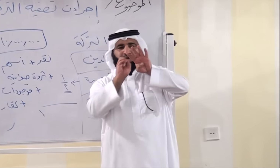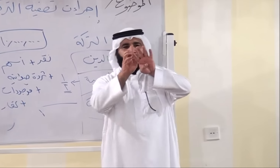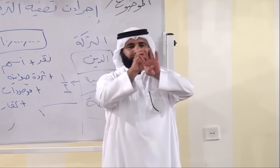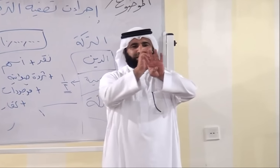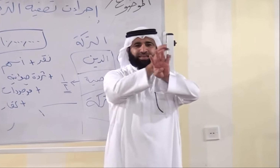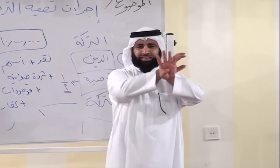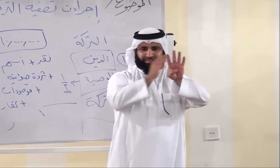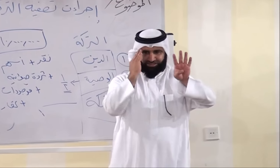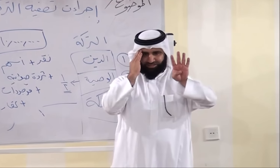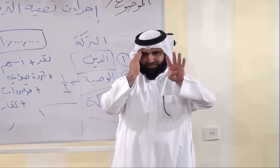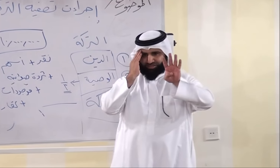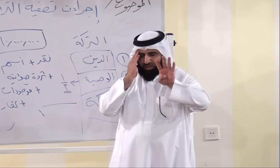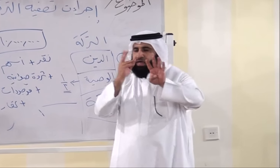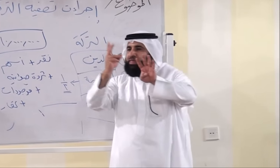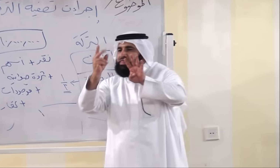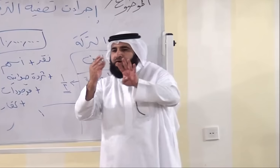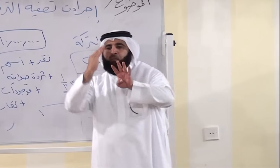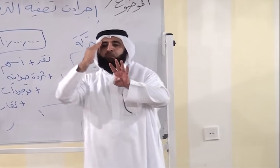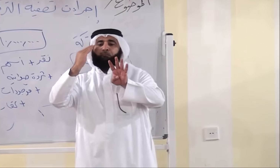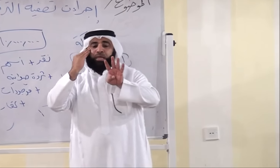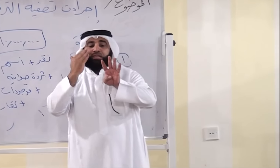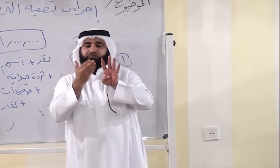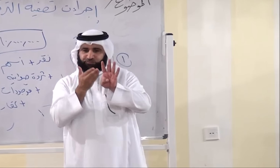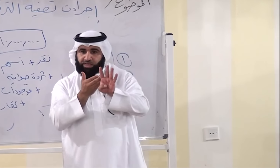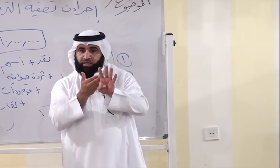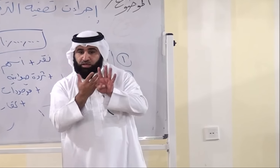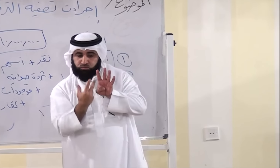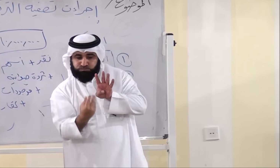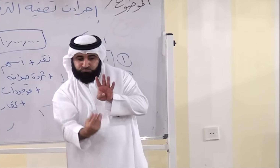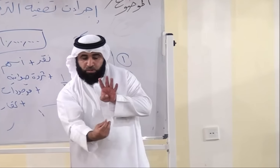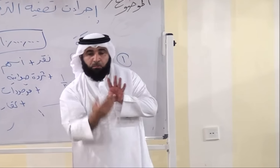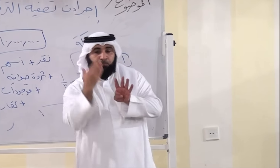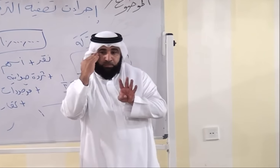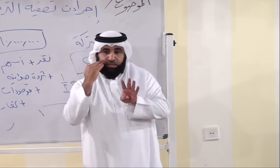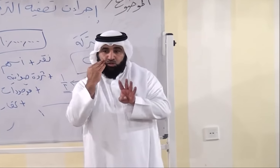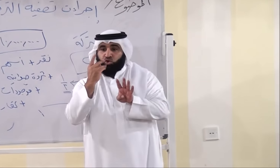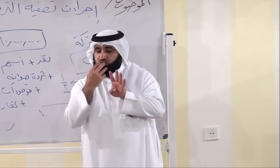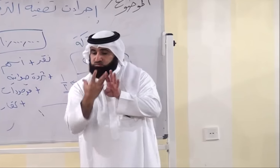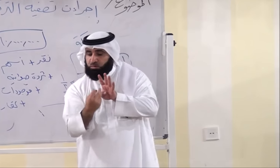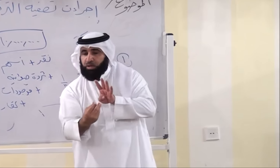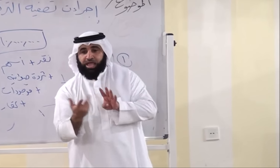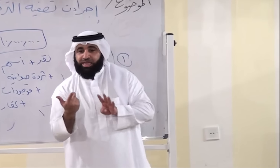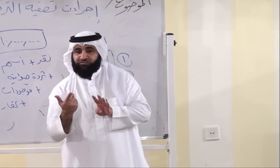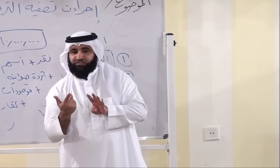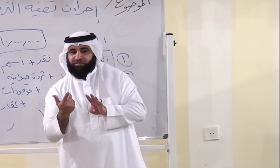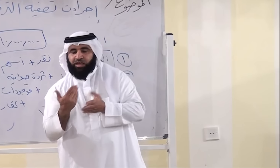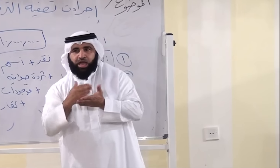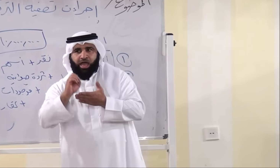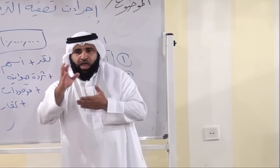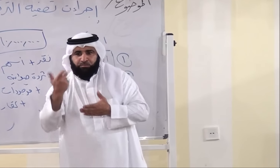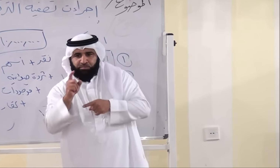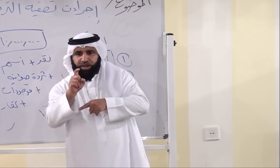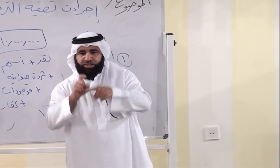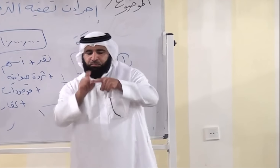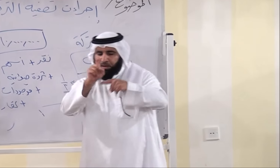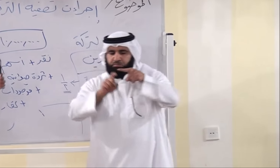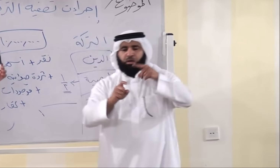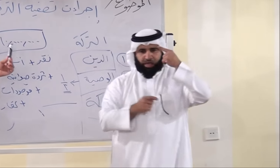الأبناء والبنات وبقية الورثة، كل وارث كم له؟ فعرفت